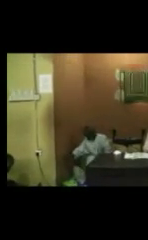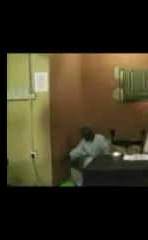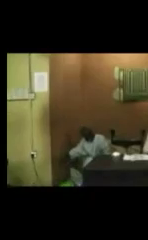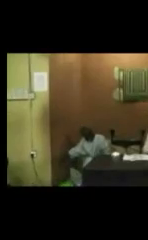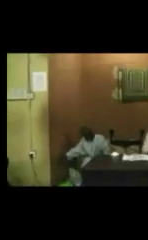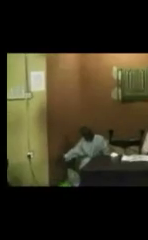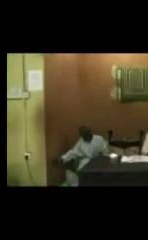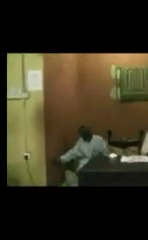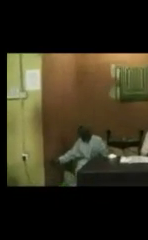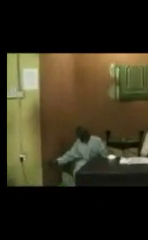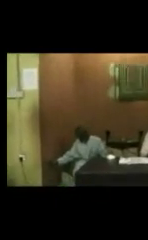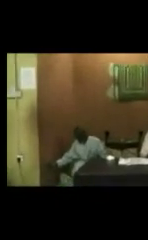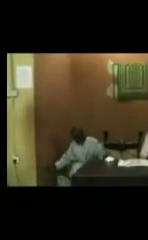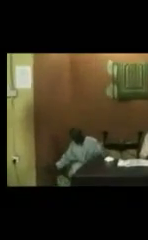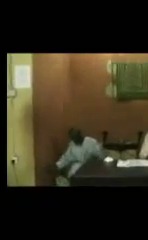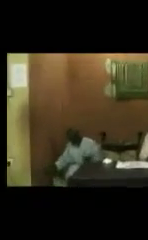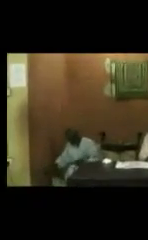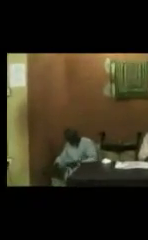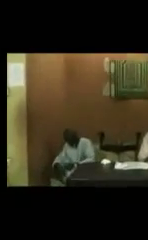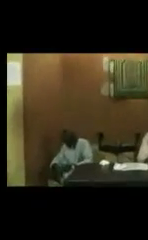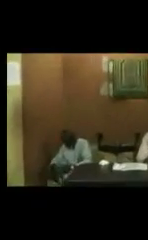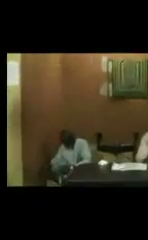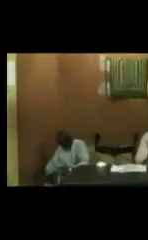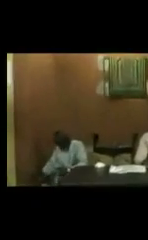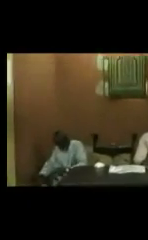والصلاة والسلام